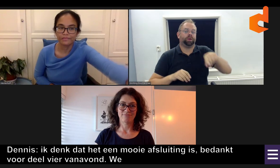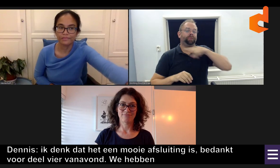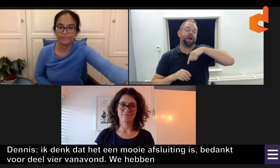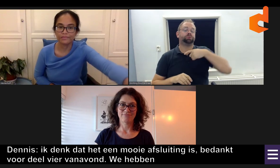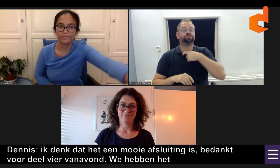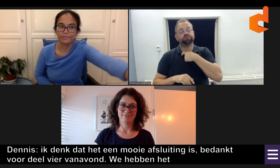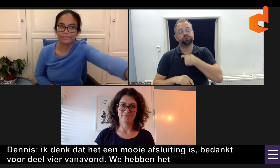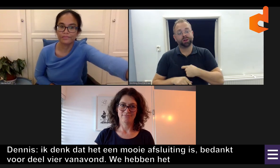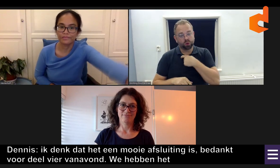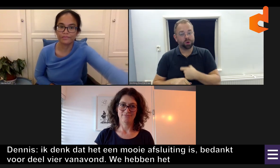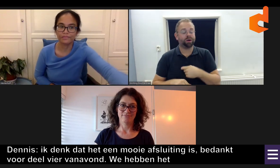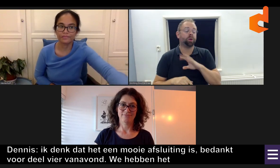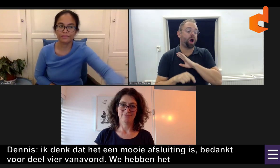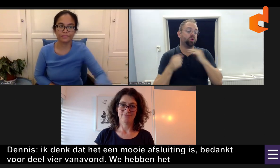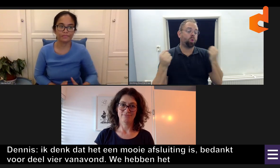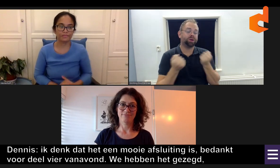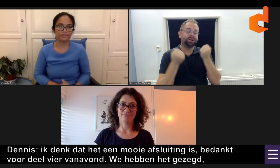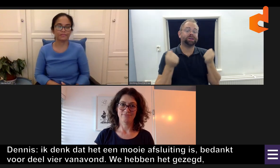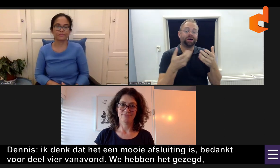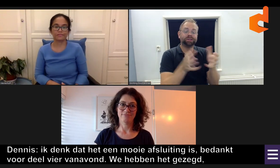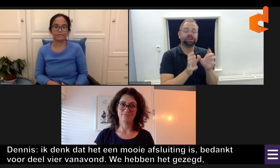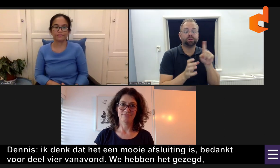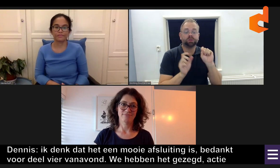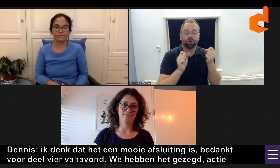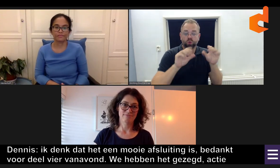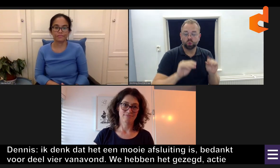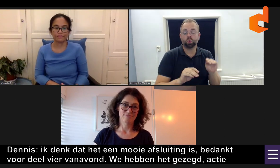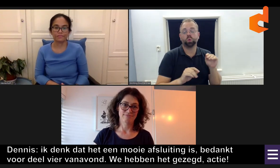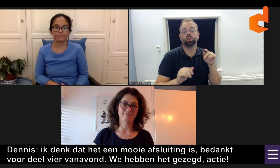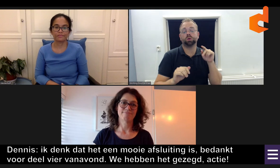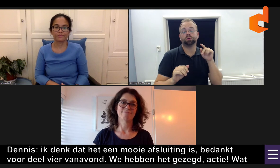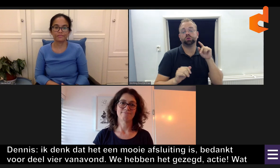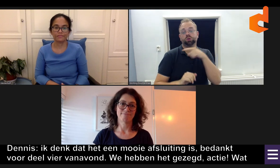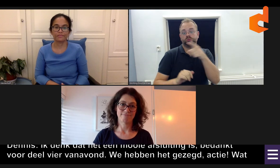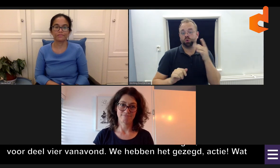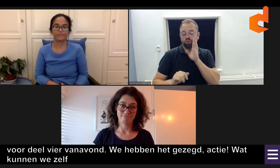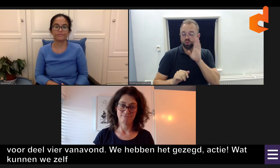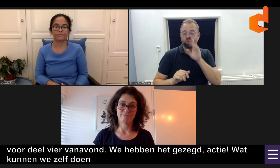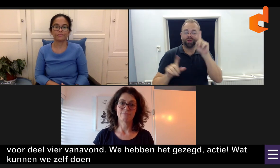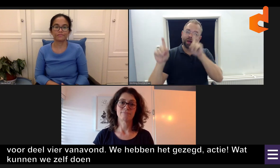actie volgende week. Ja, wat kunnen wij zelf doen, hè, persoonlijk, maar ook als organisaties. Wat kunnen we doen?